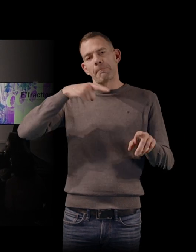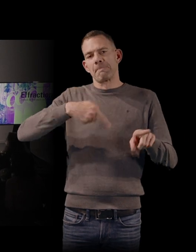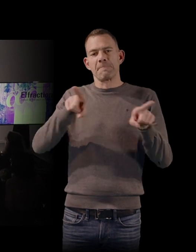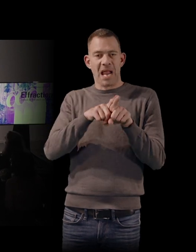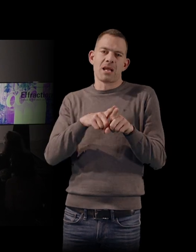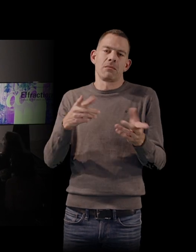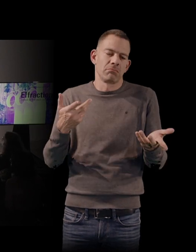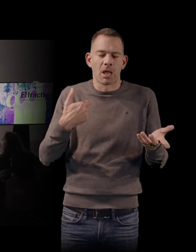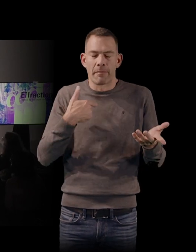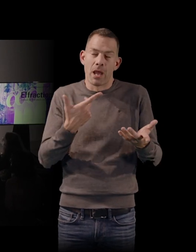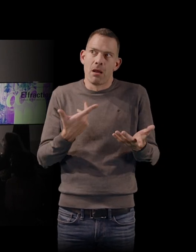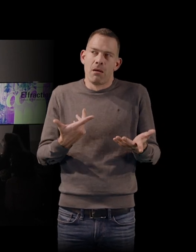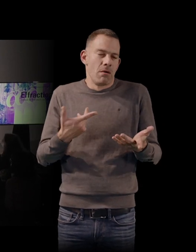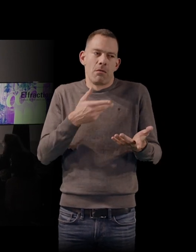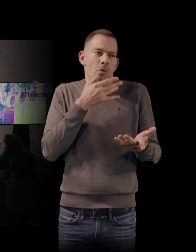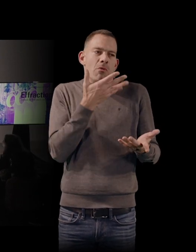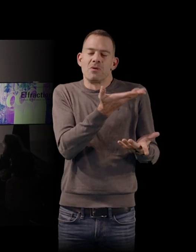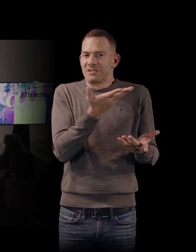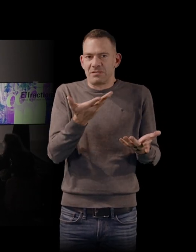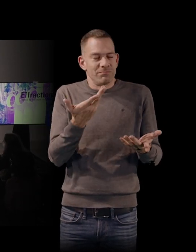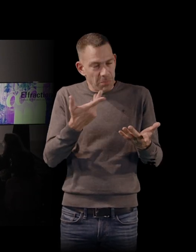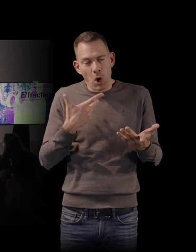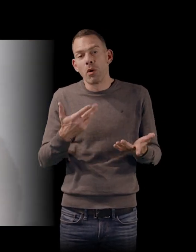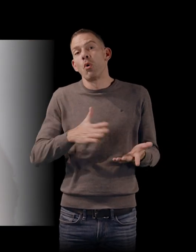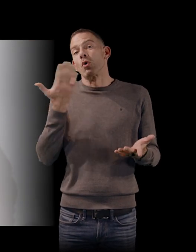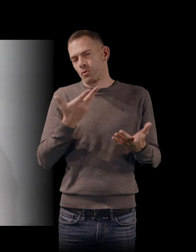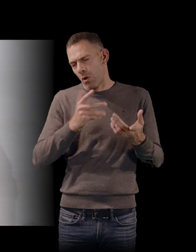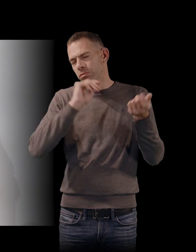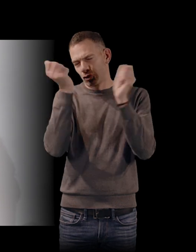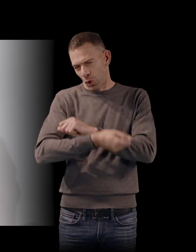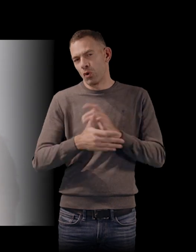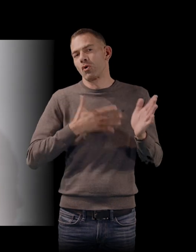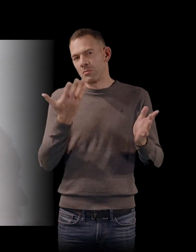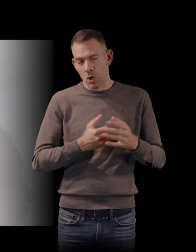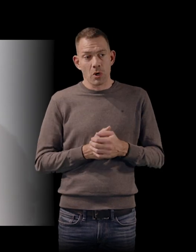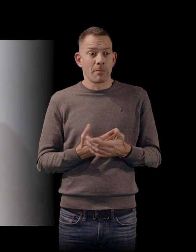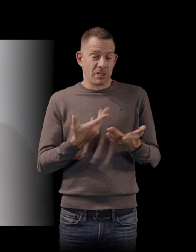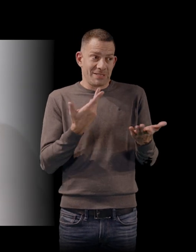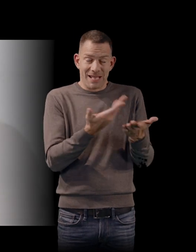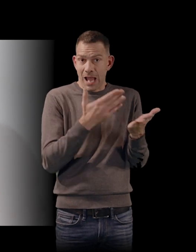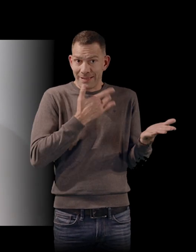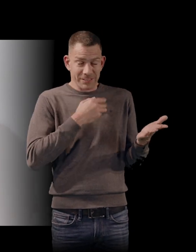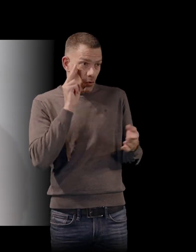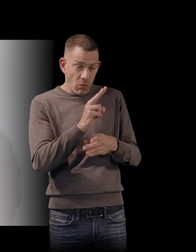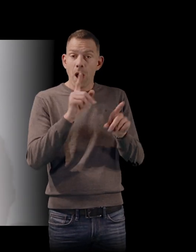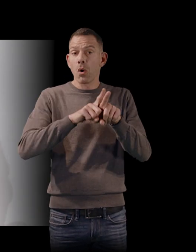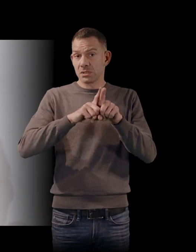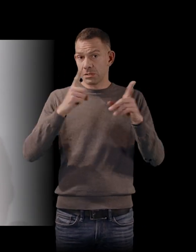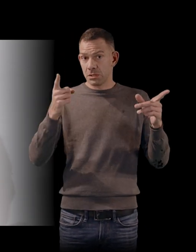'époque a changé. Mais c'était intéressant de retrouver ça. Et puis, les images du festival aussi, parce qu